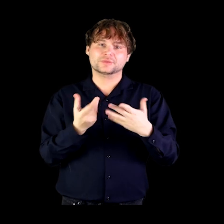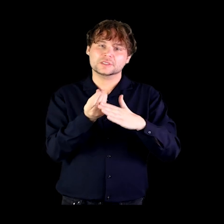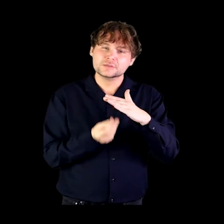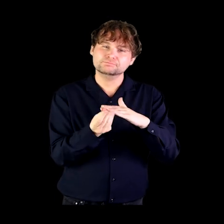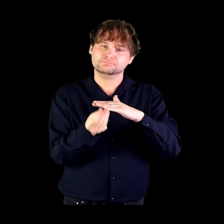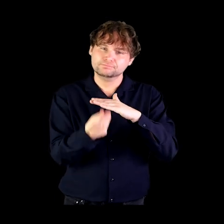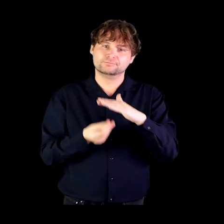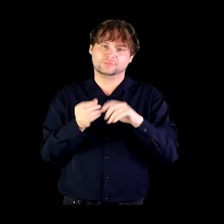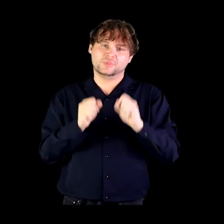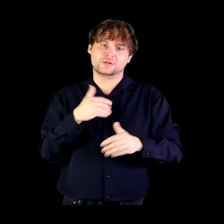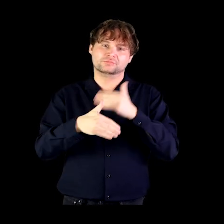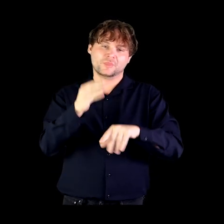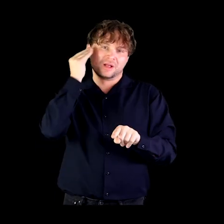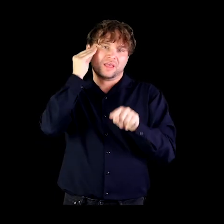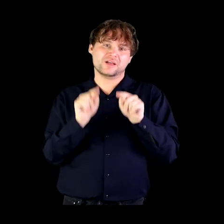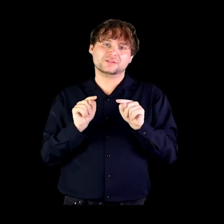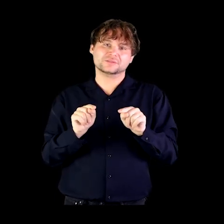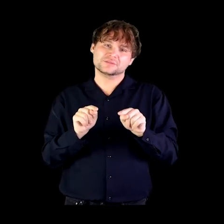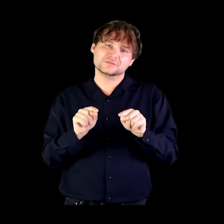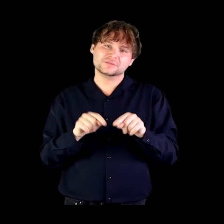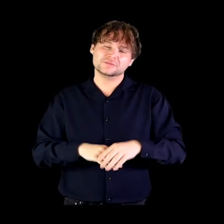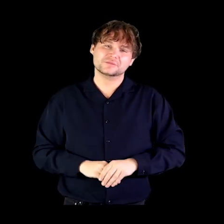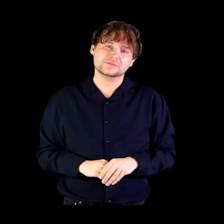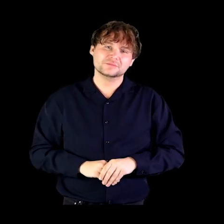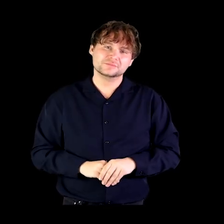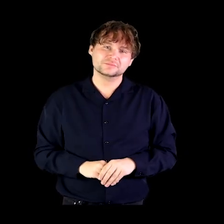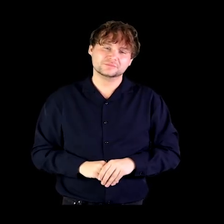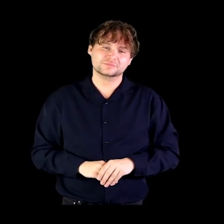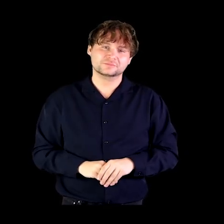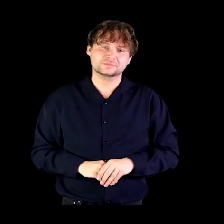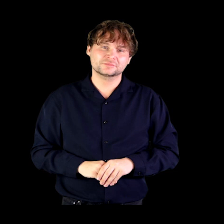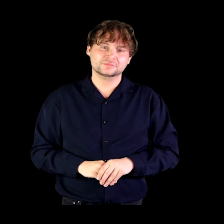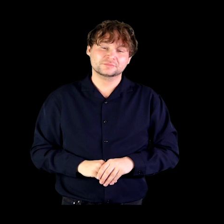dann gibt es eine Möglichkeit, Empathie zu entwickeln, miteinander und füreinander.